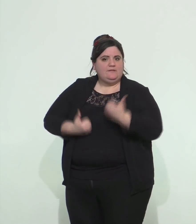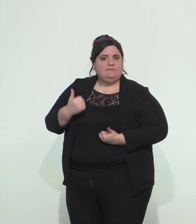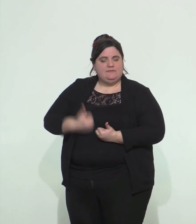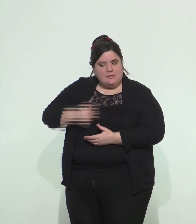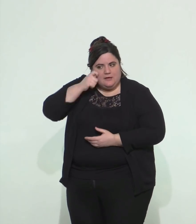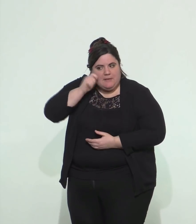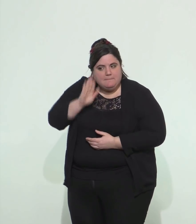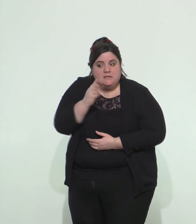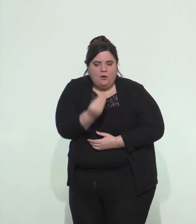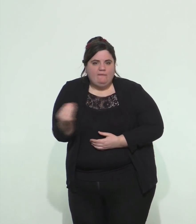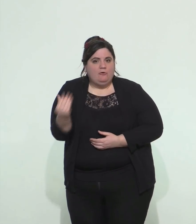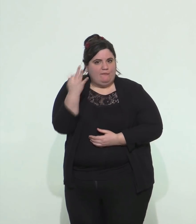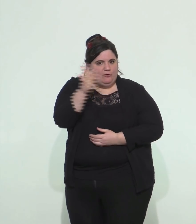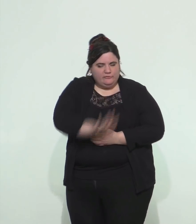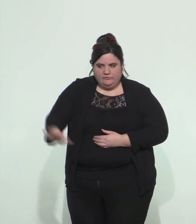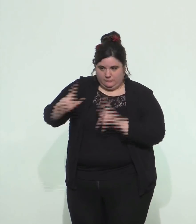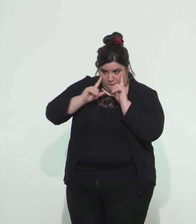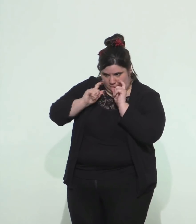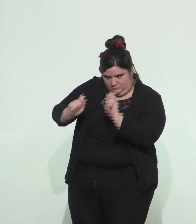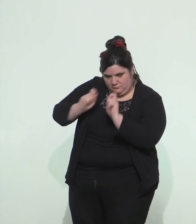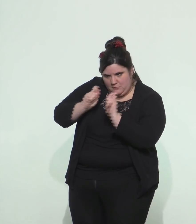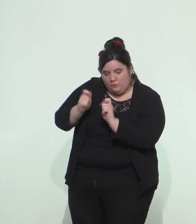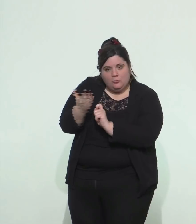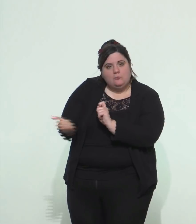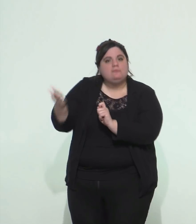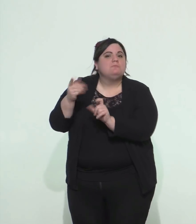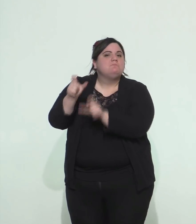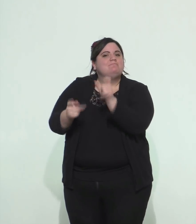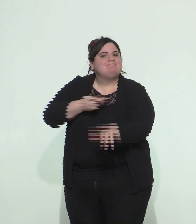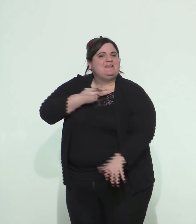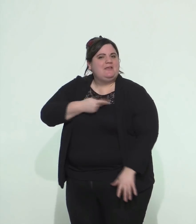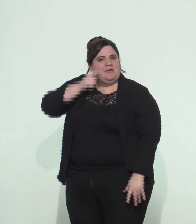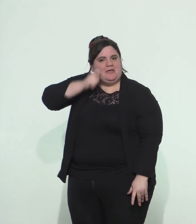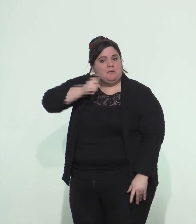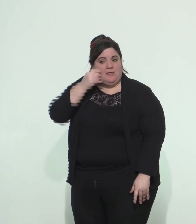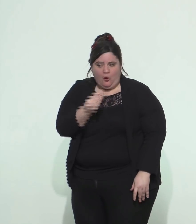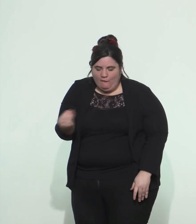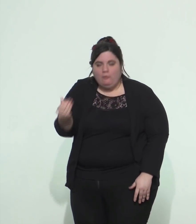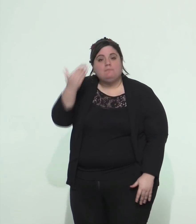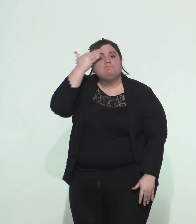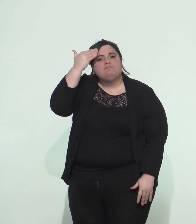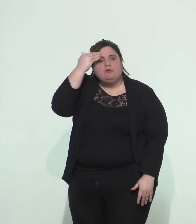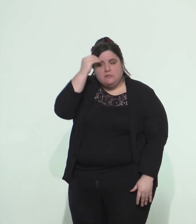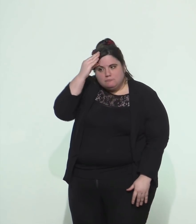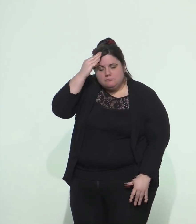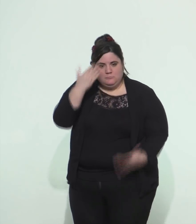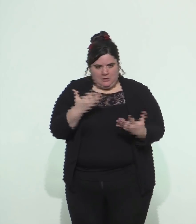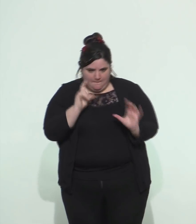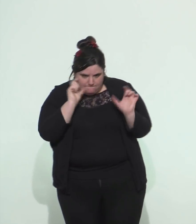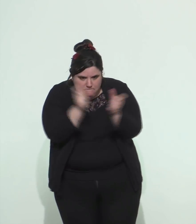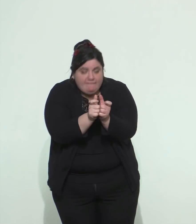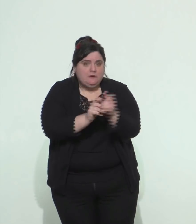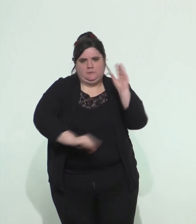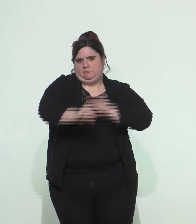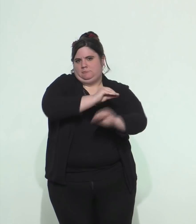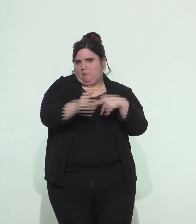cas, parce que c'est une maladie qu'on sait traiter, que les pédiatres connaissent bien, qui se traite d'ailleurs bien, à partir du moment où le diagnostic est fait et le traitement est mis en